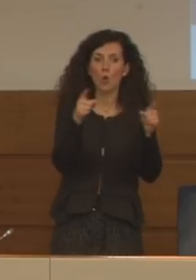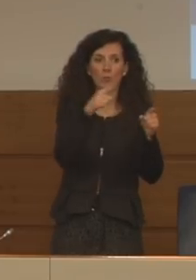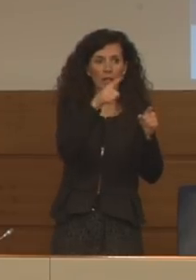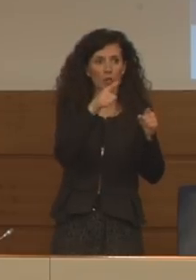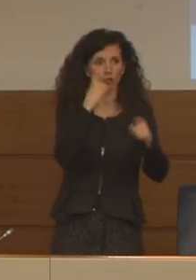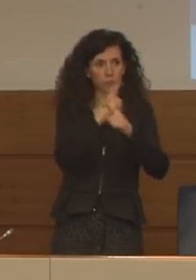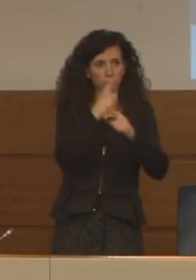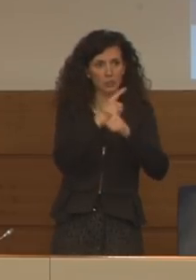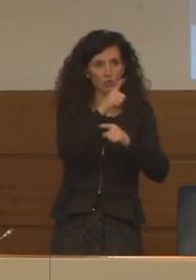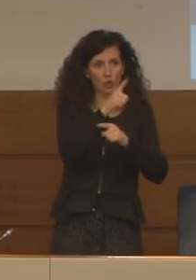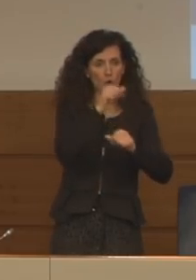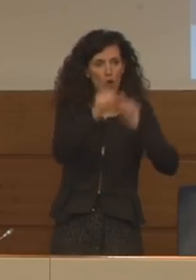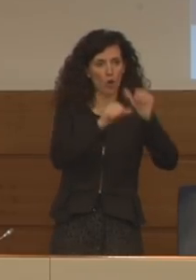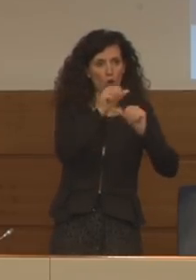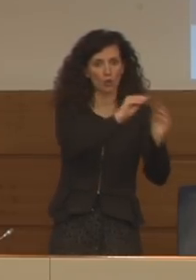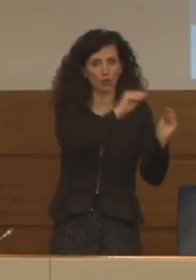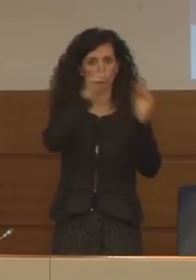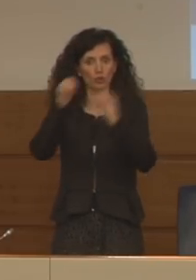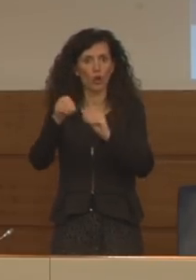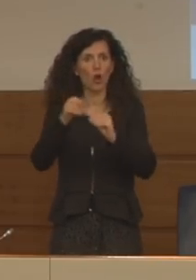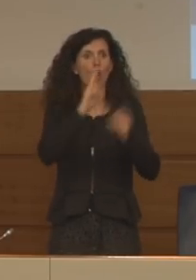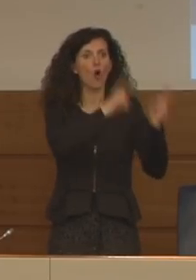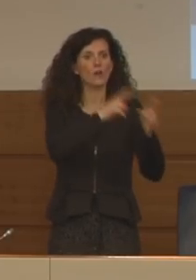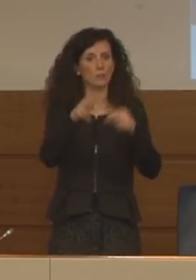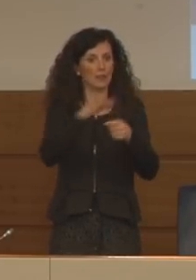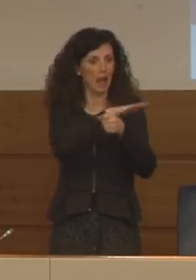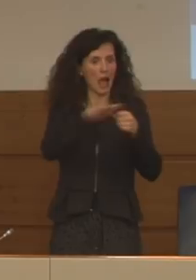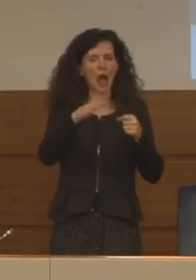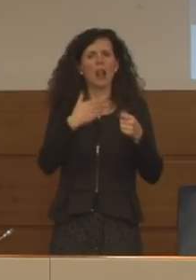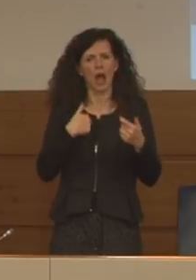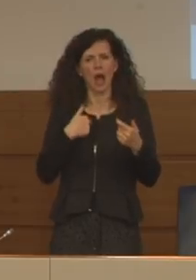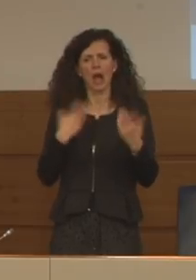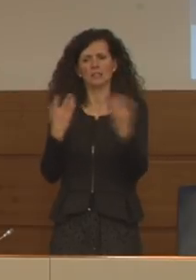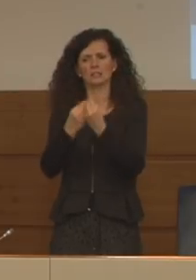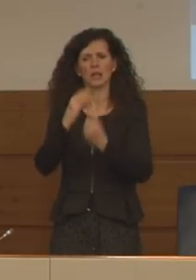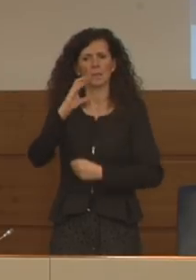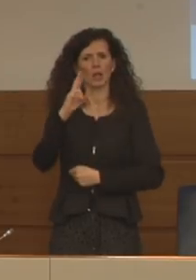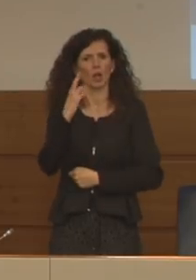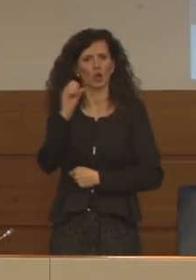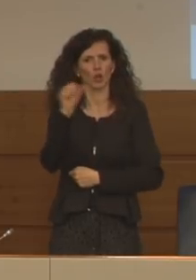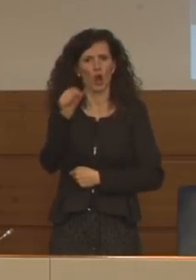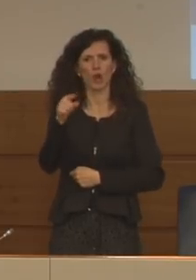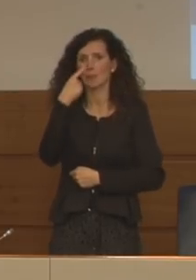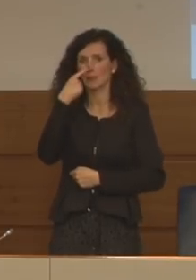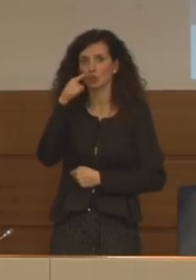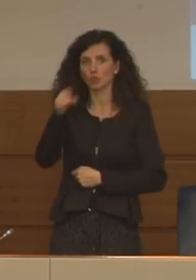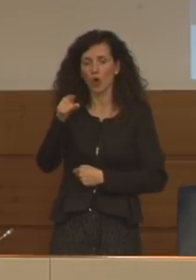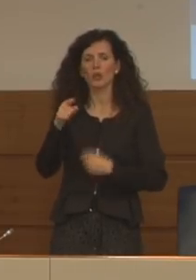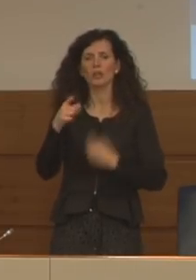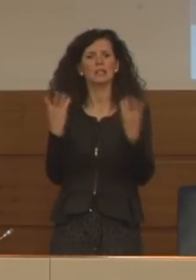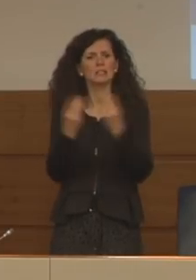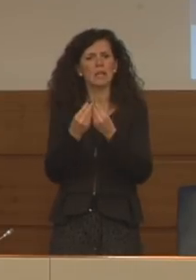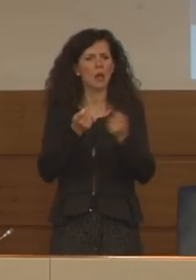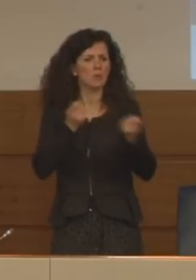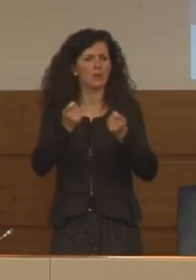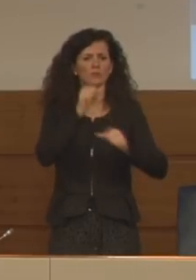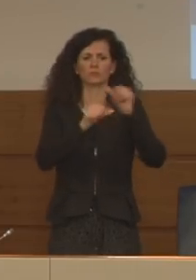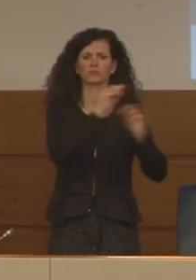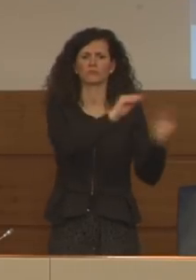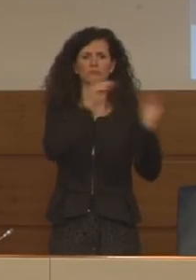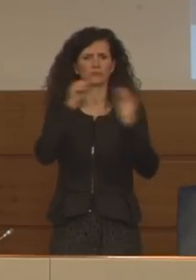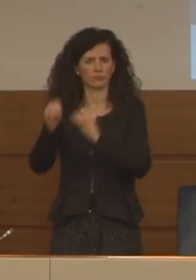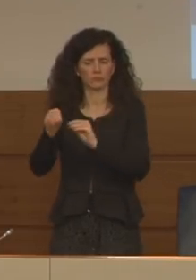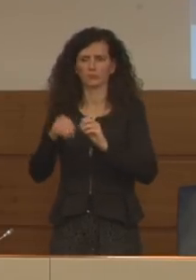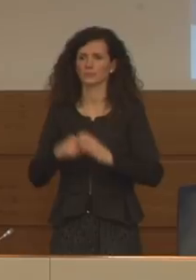decongestionare gli ospedali noi movimentiamo da a pistoia tutte le risorse nazionali per